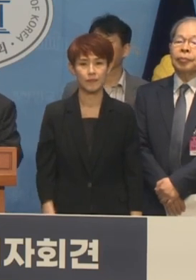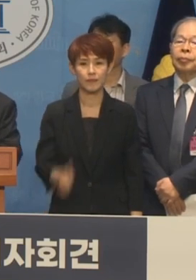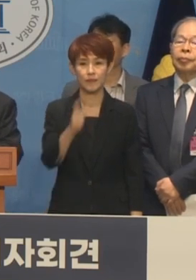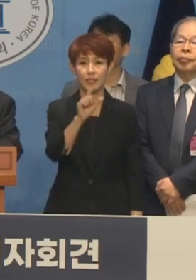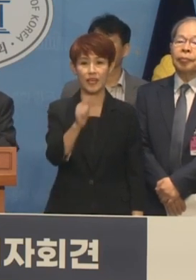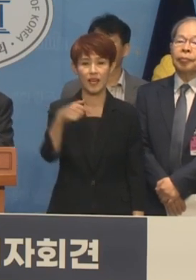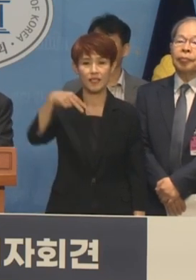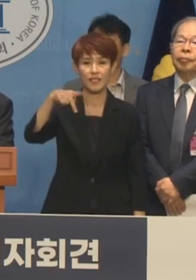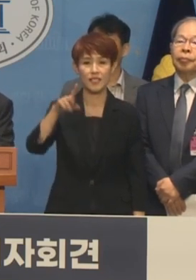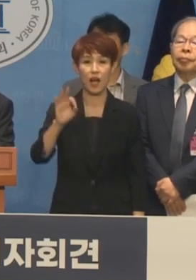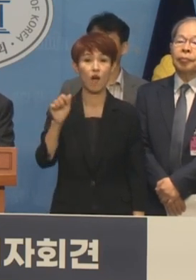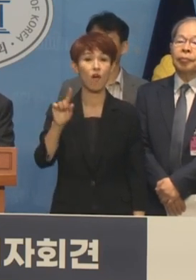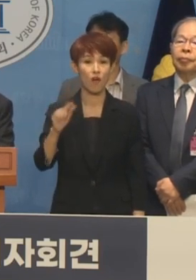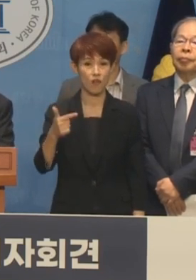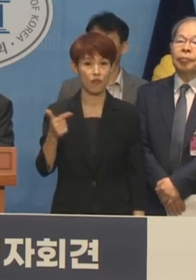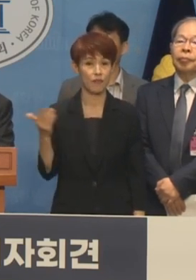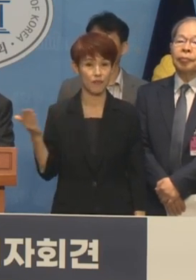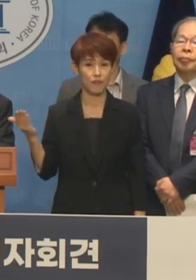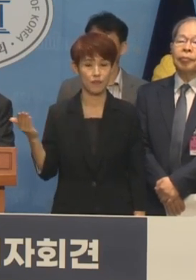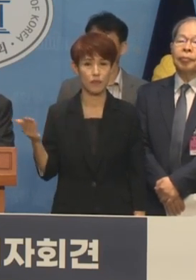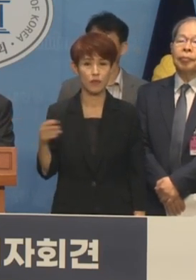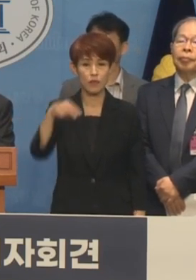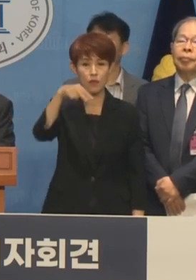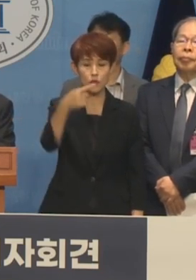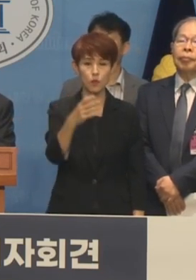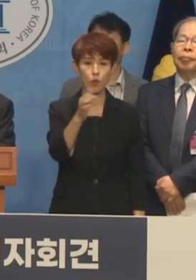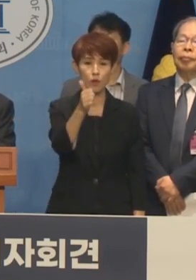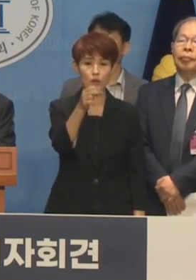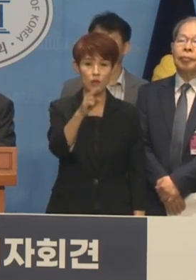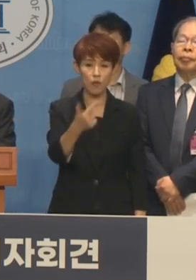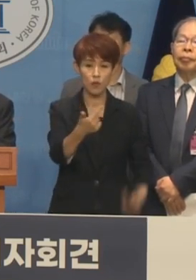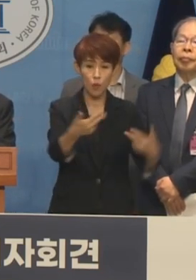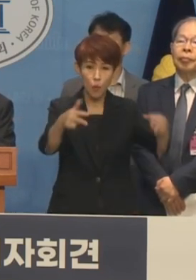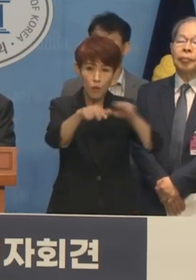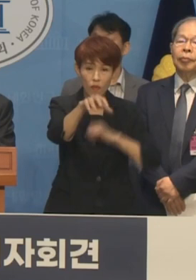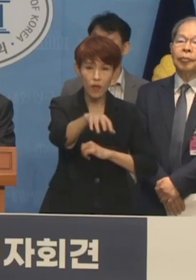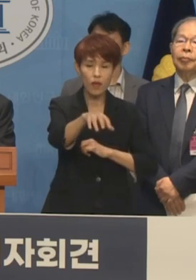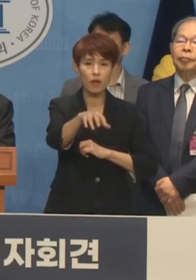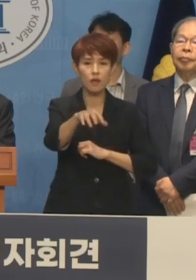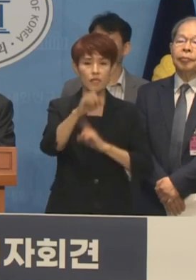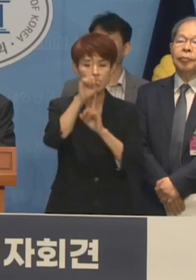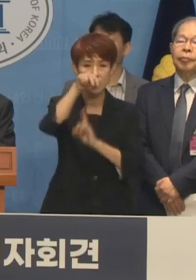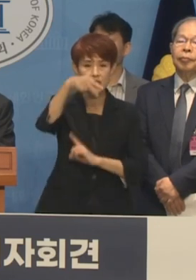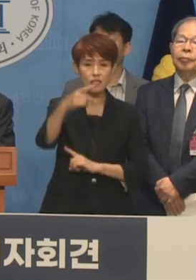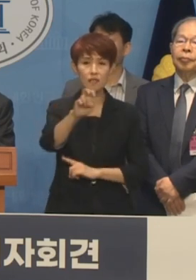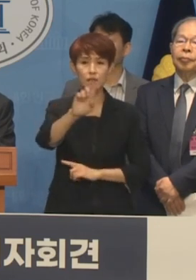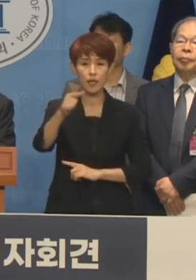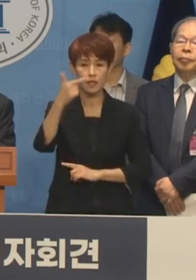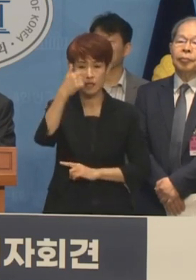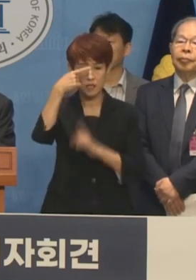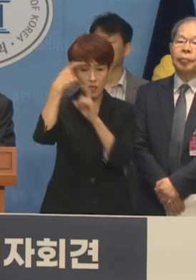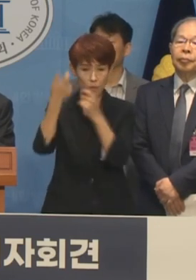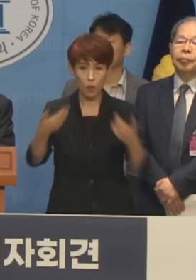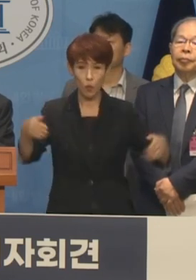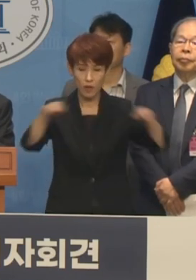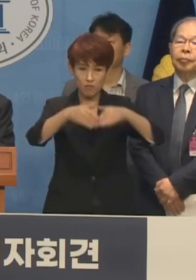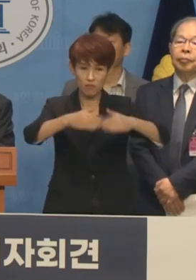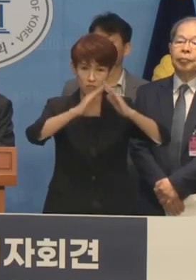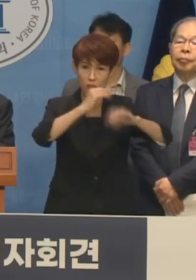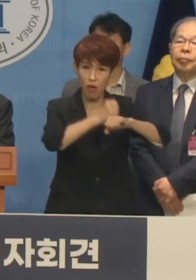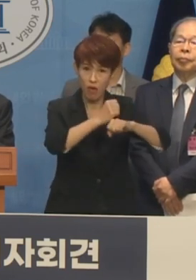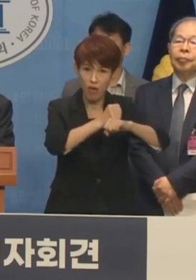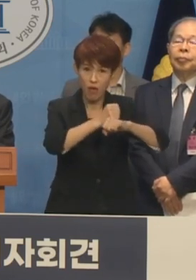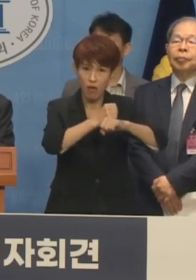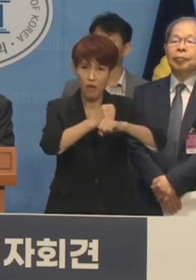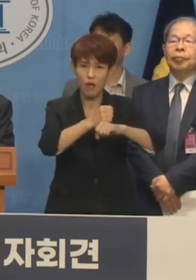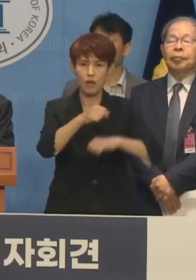한상권입니다. 송현동 공원에 이승만 기념관을 세우겠다고 그러는데 우선 거기가